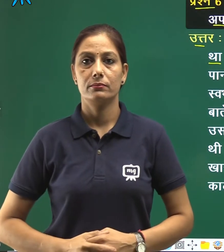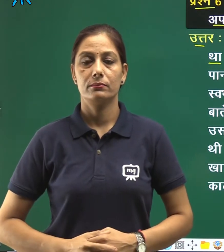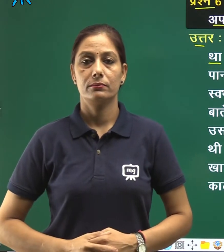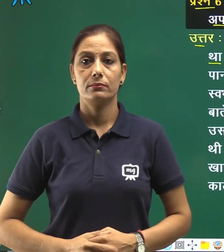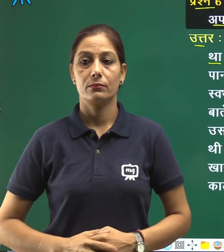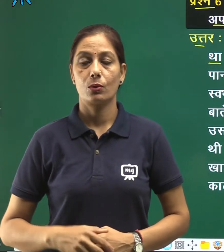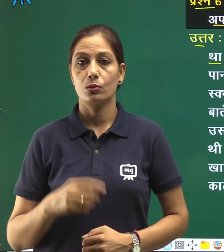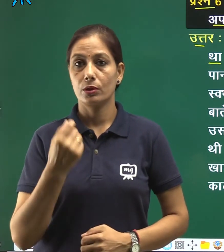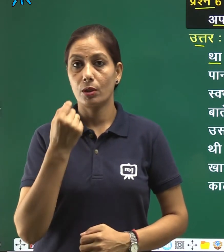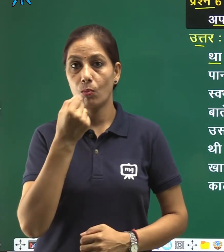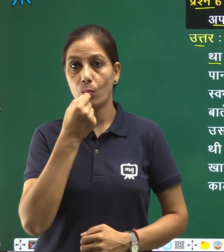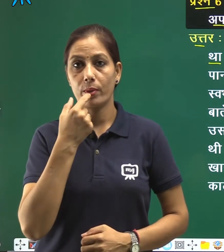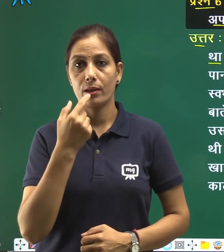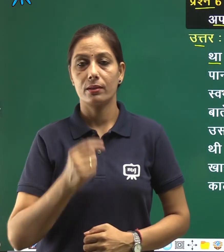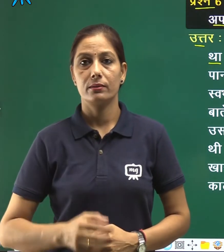उसके मुंह में